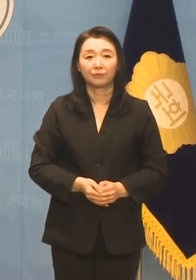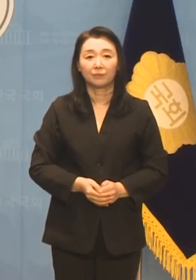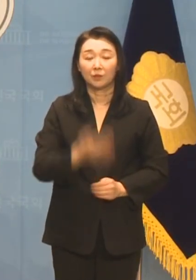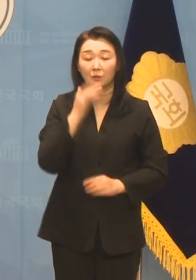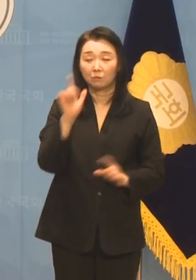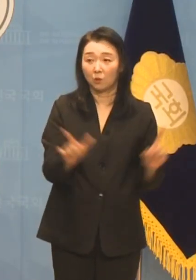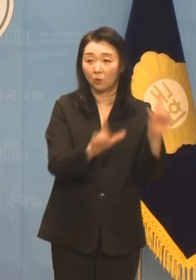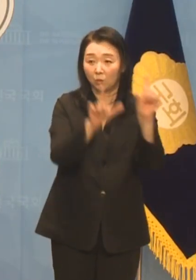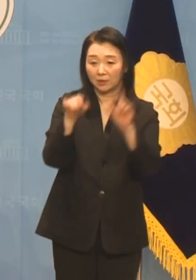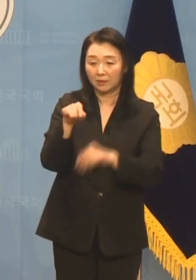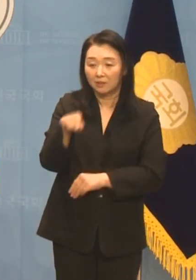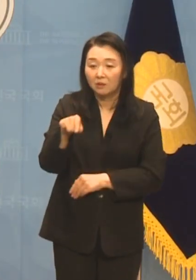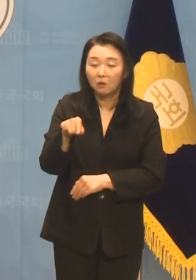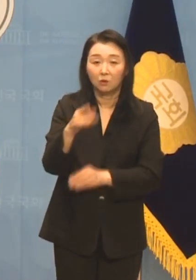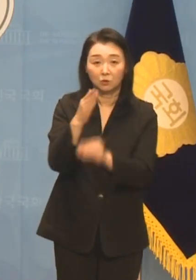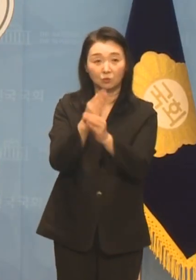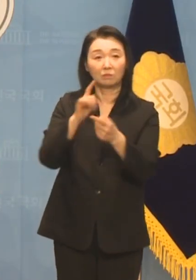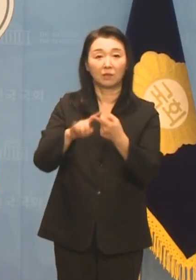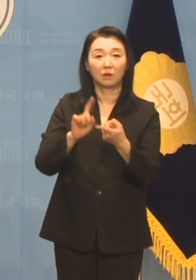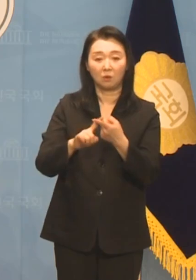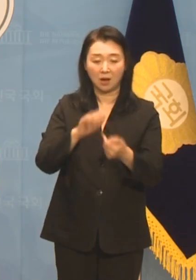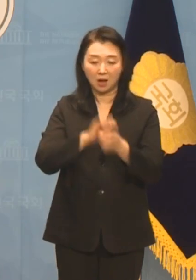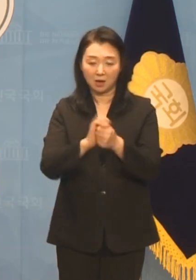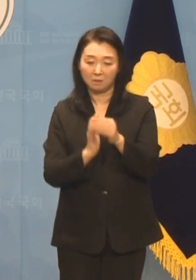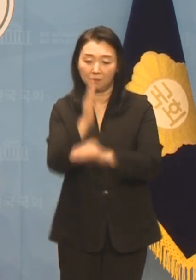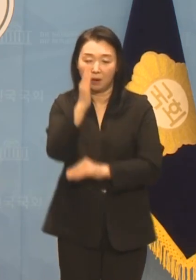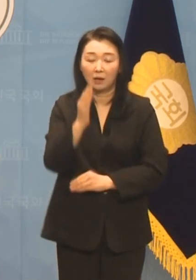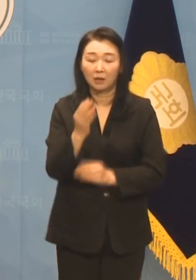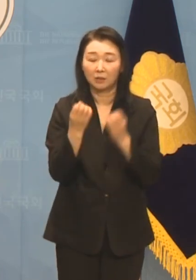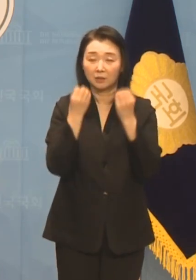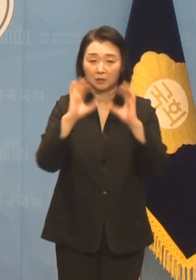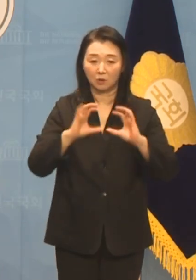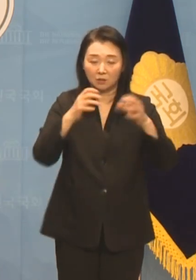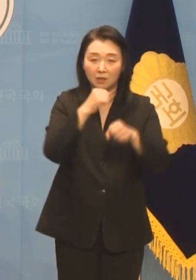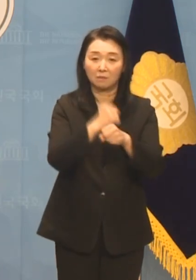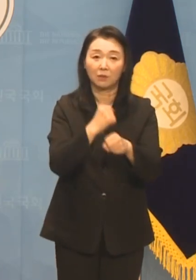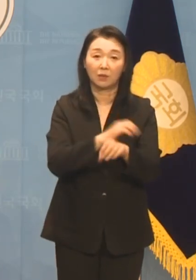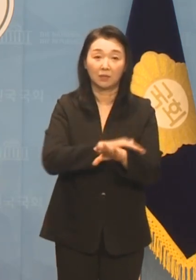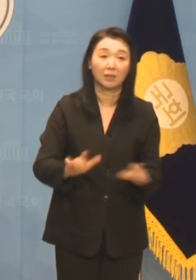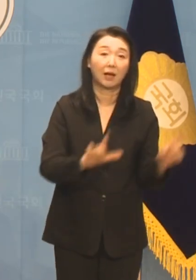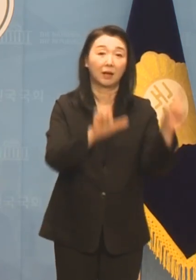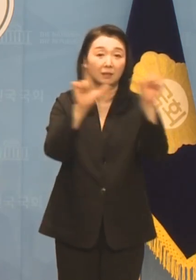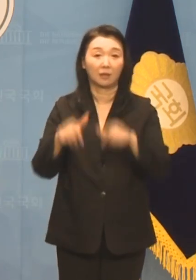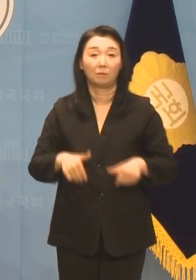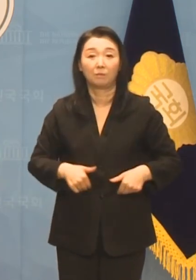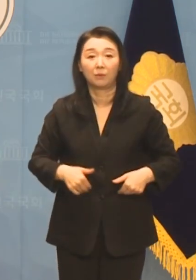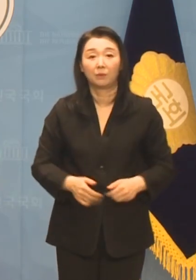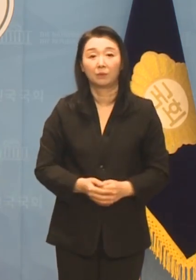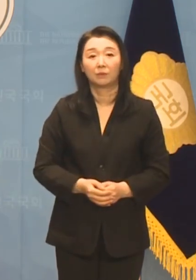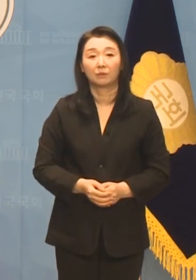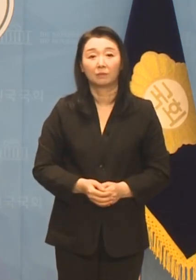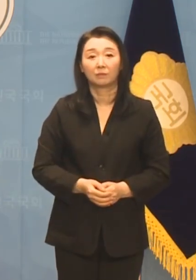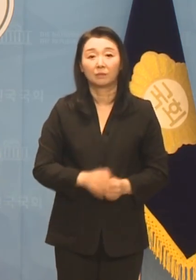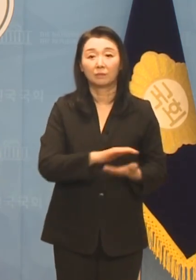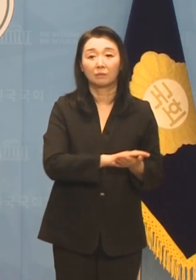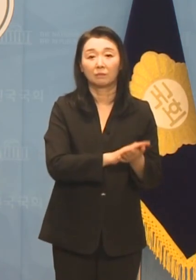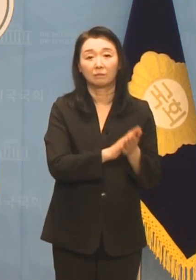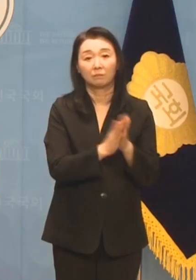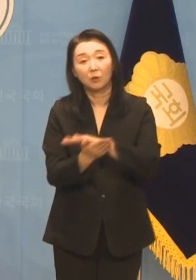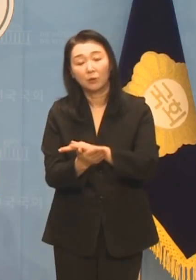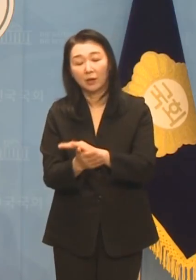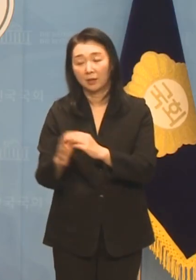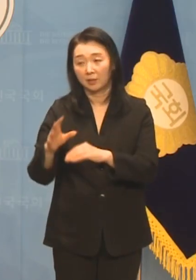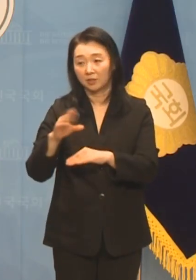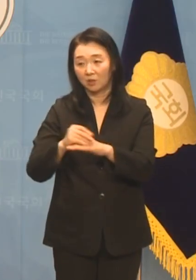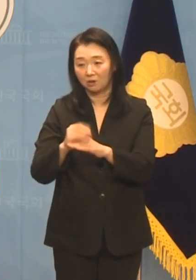먹사니즘의 토대 위에 한계를 뛰어넘어 신세계를 설계하는 잘사니즘, 변화 적응을